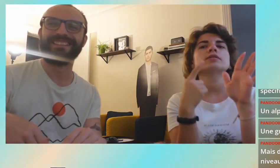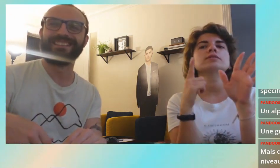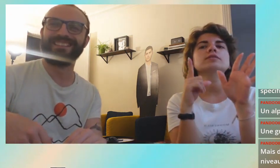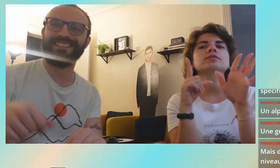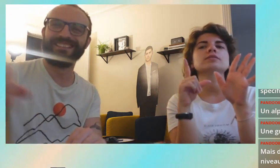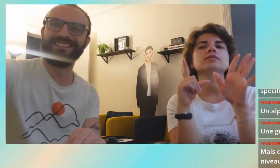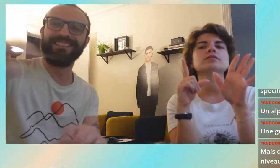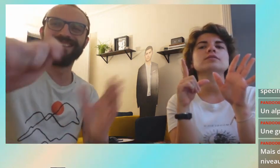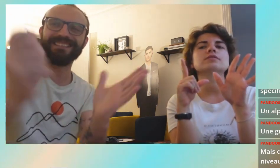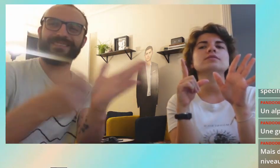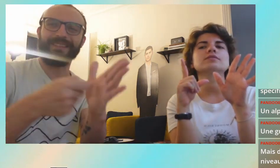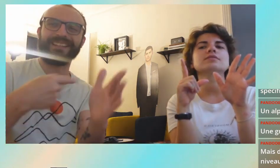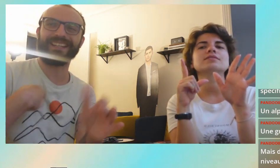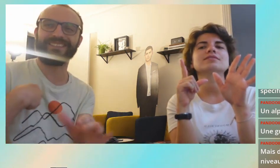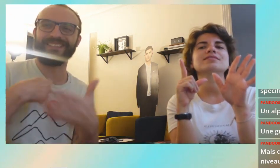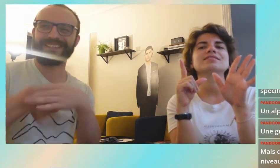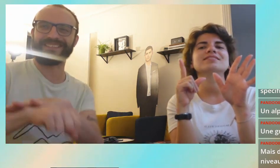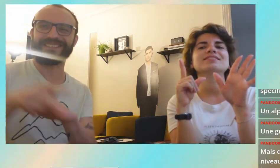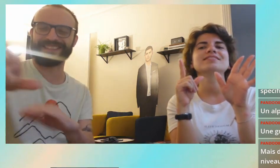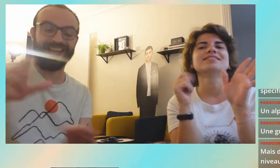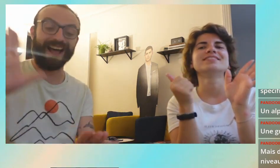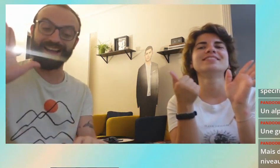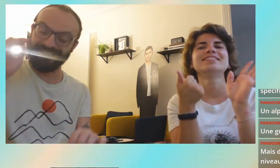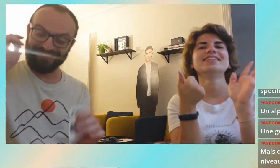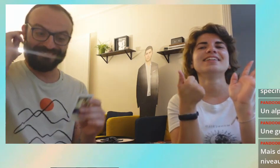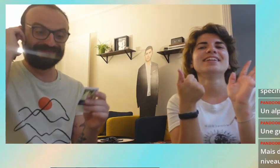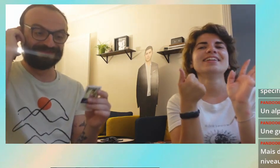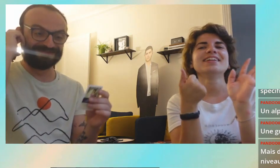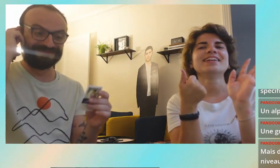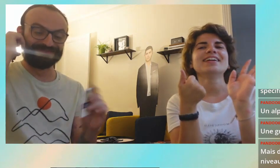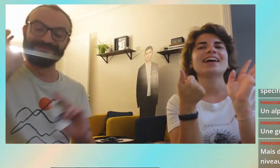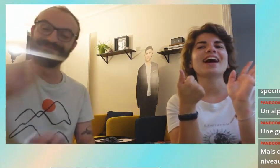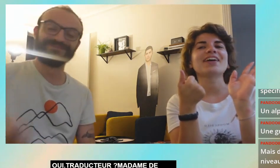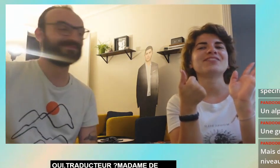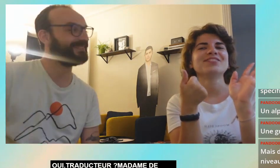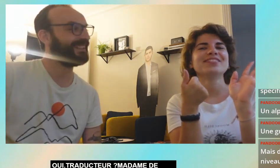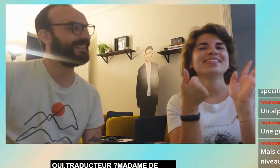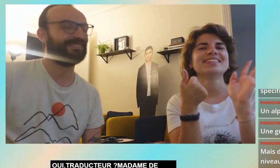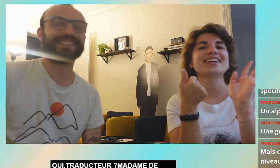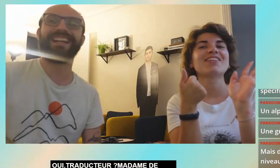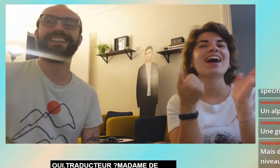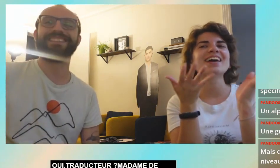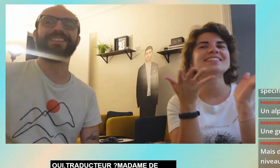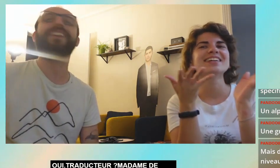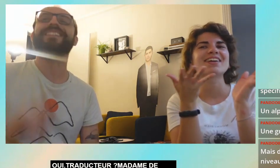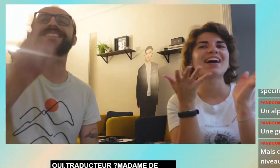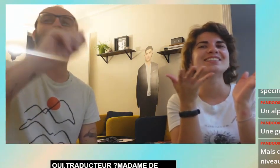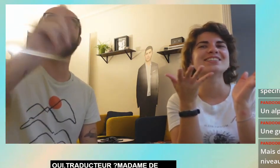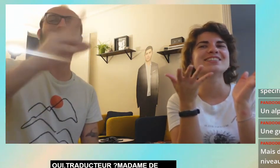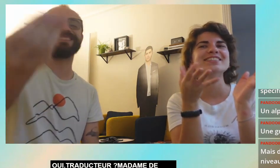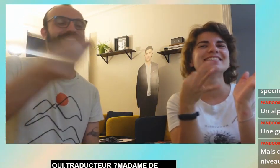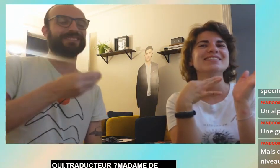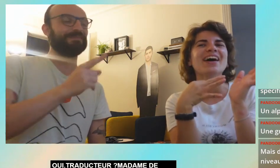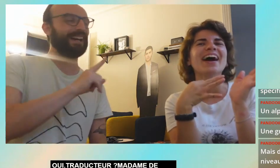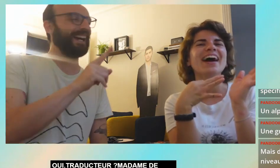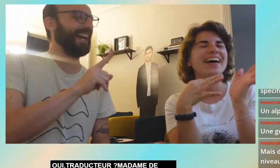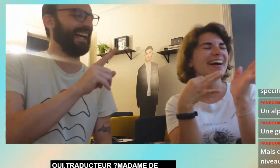1960. C'est ma date de naissance. Ah. Ah! Mais- C'est quoi? Non, C'est quoi? non, Du coup, je donne dis-moi.